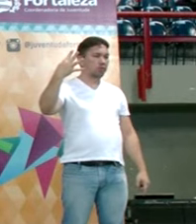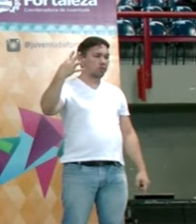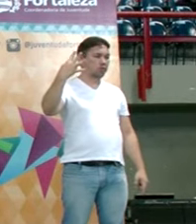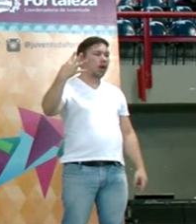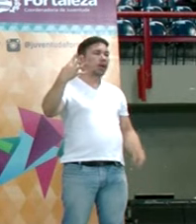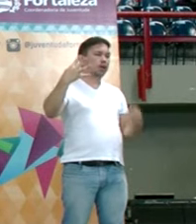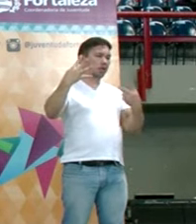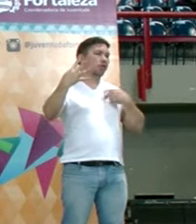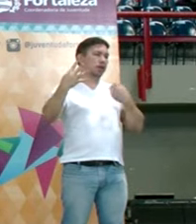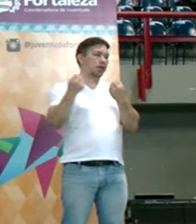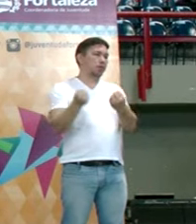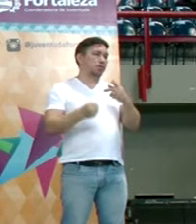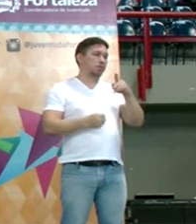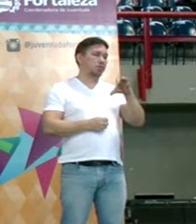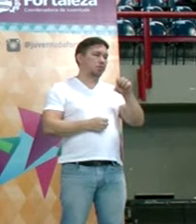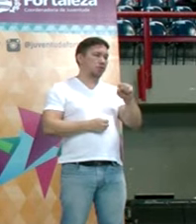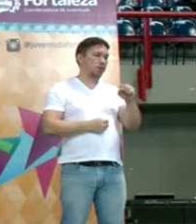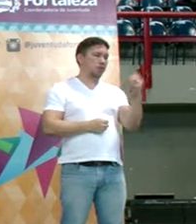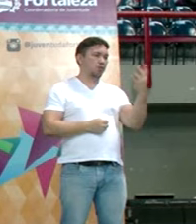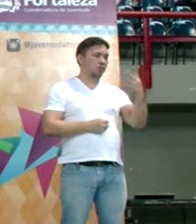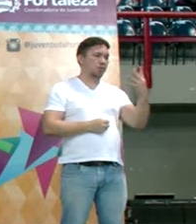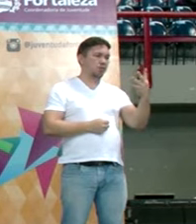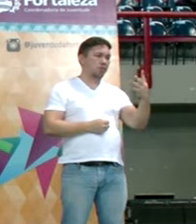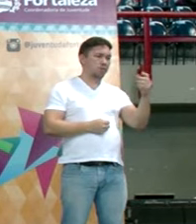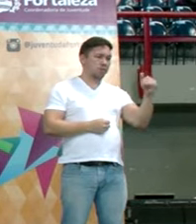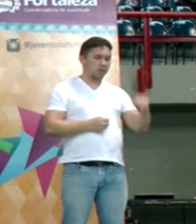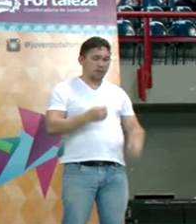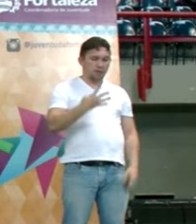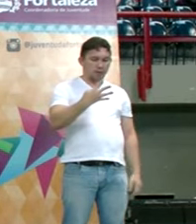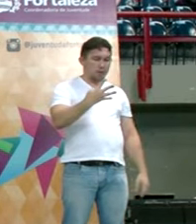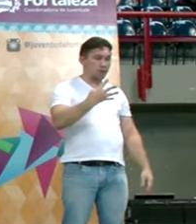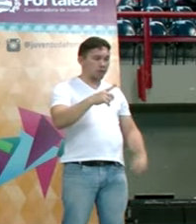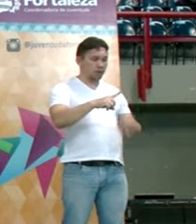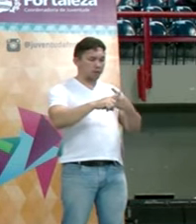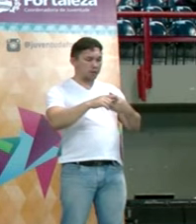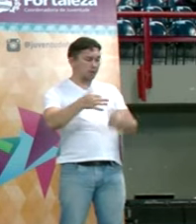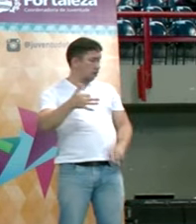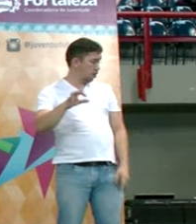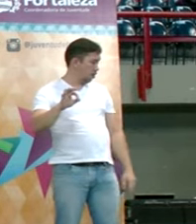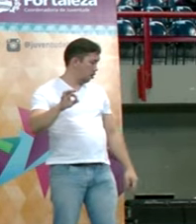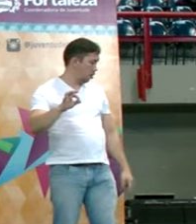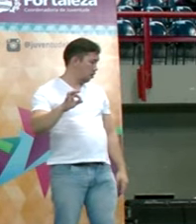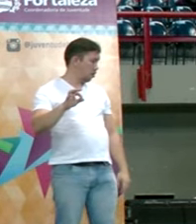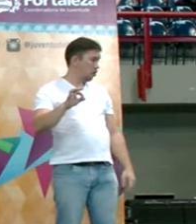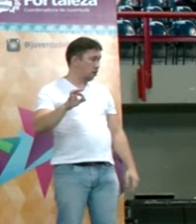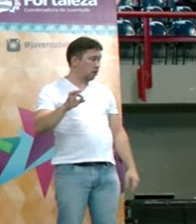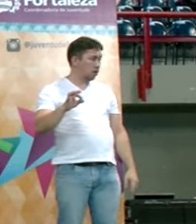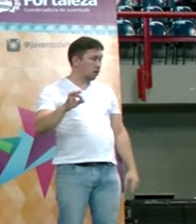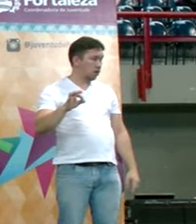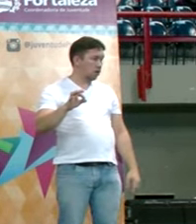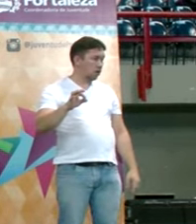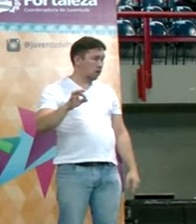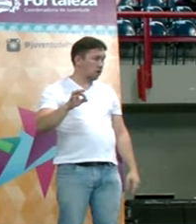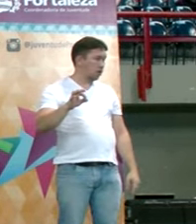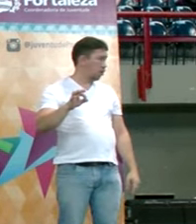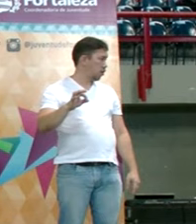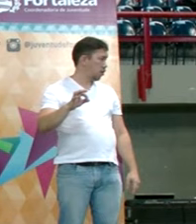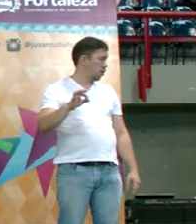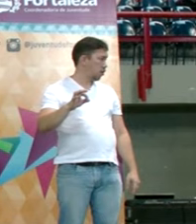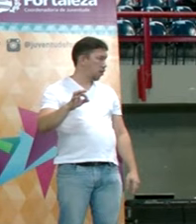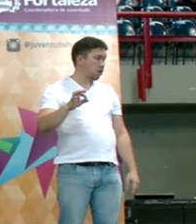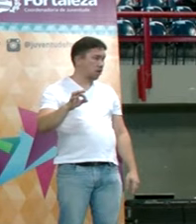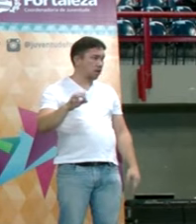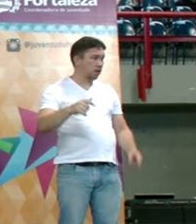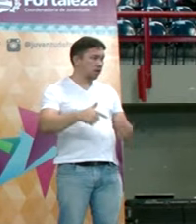peso quatro se o elemento tem peso quatro eu podia fazer assim ó 4 x 10 isso aí tudo dividido por 4 não são quatro